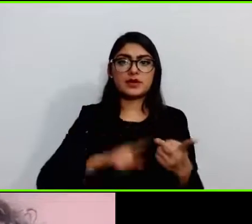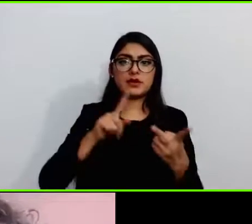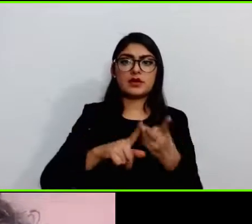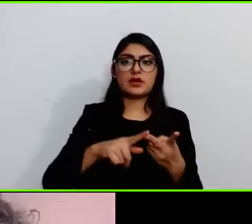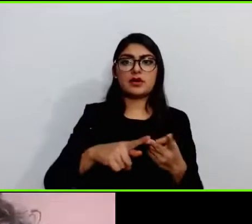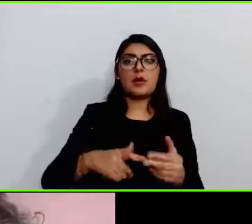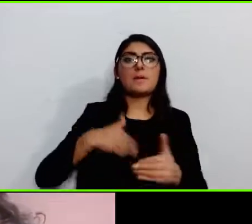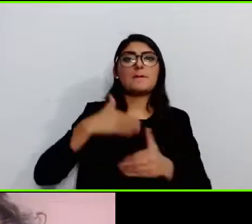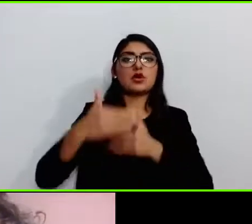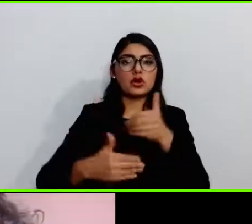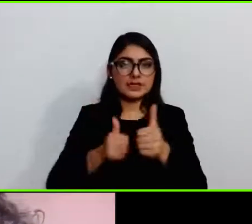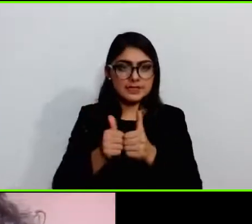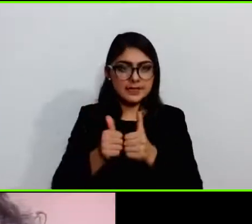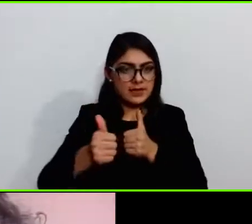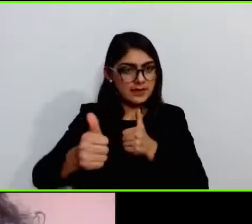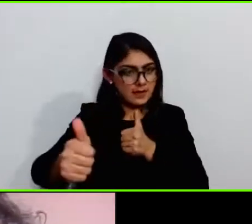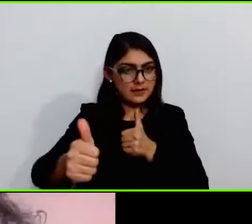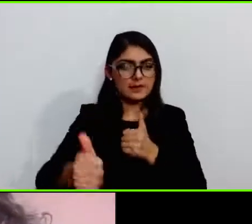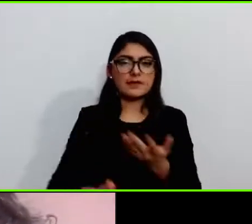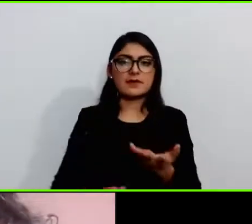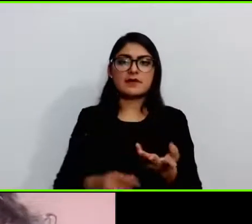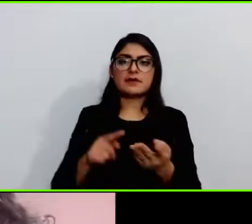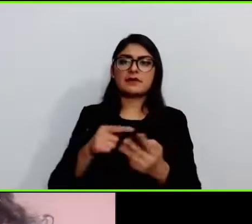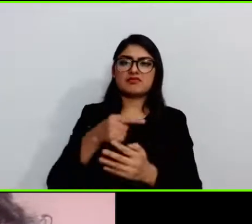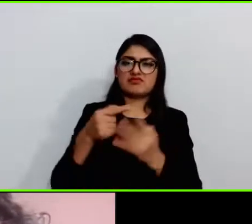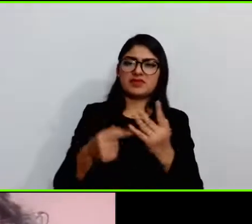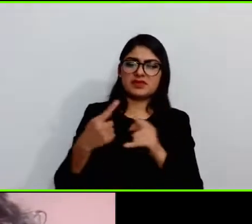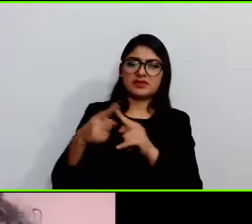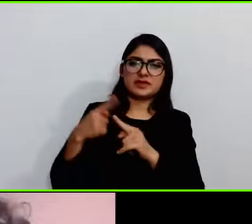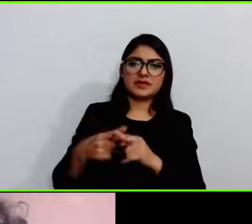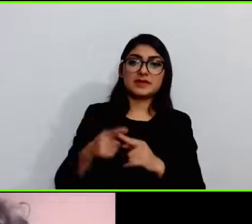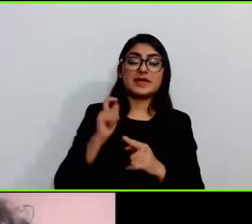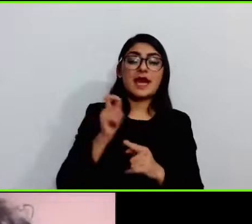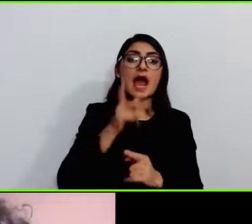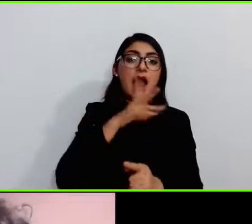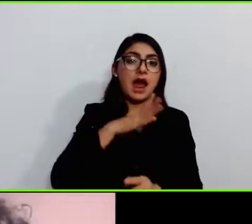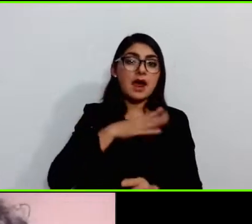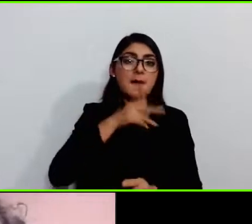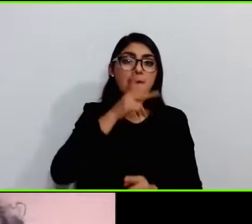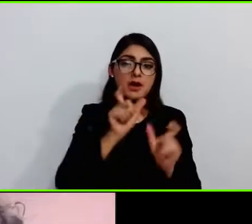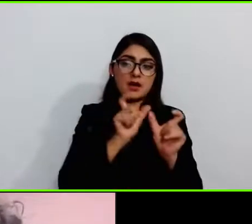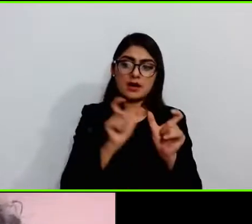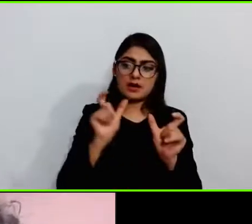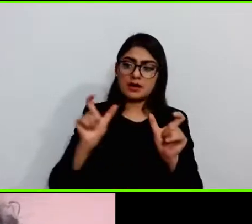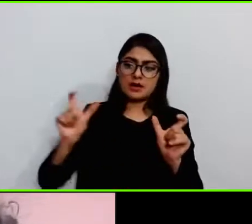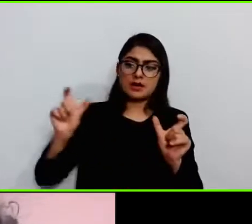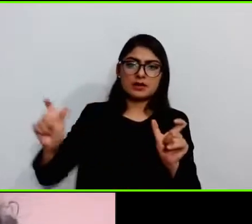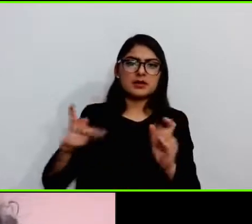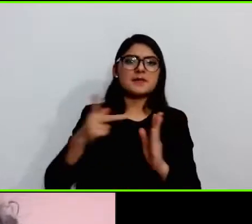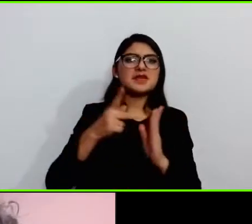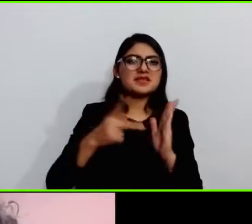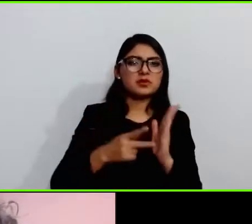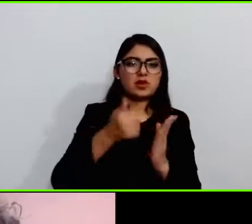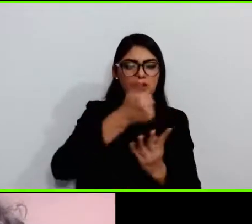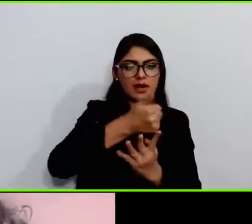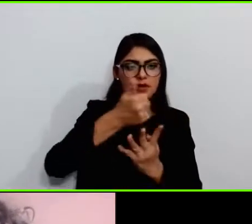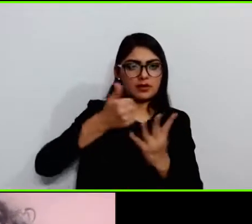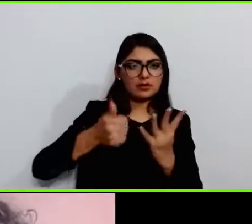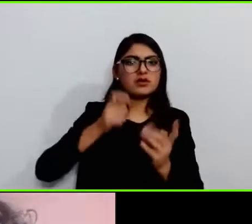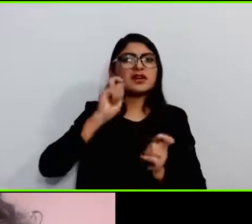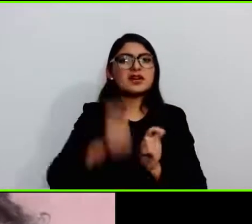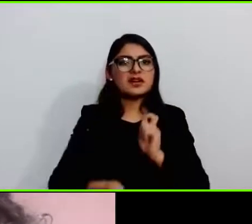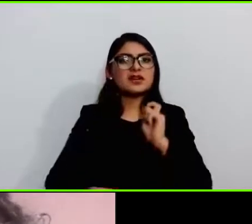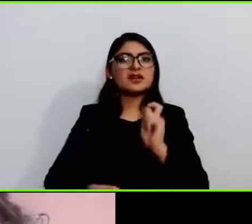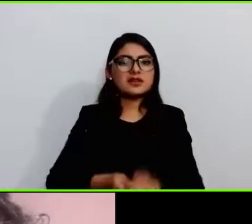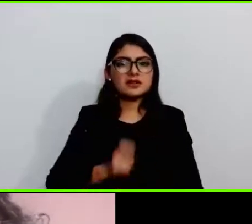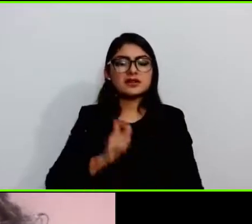progresividad. Es un contenido, digamos, ¿qué significan esos principios que son importantes para aplicar los derechos? Pues requieren,